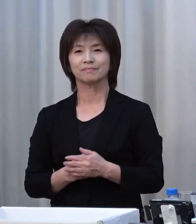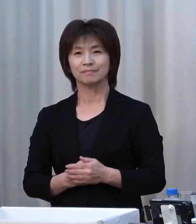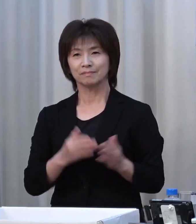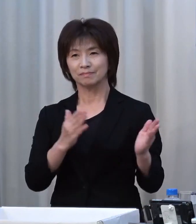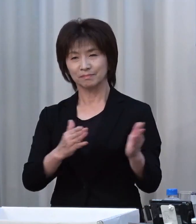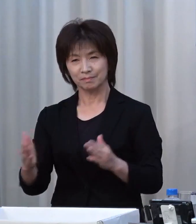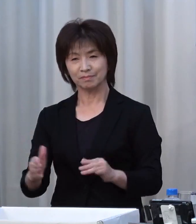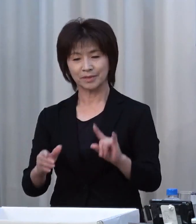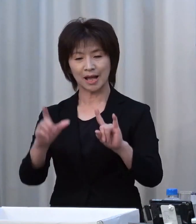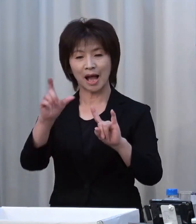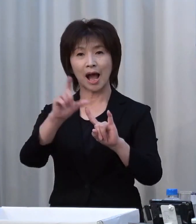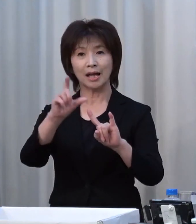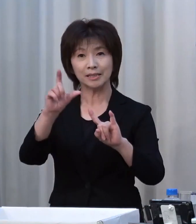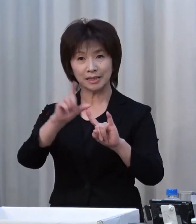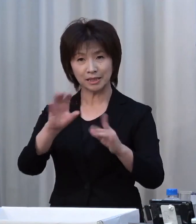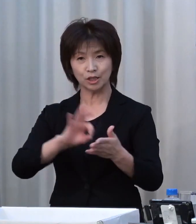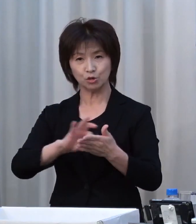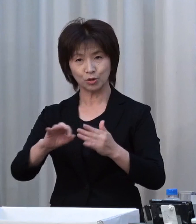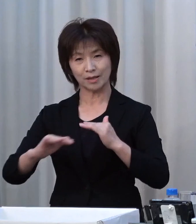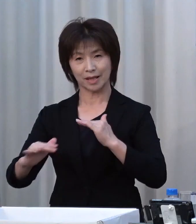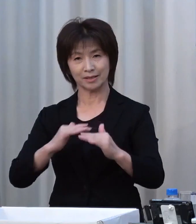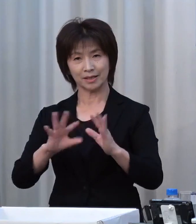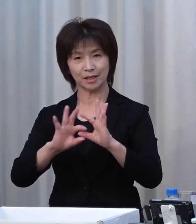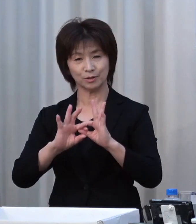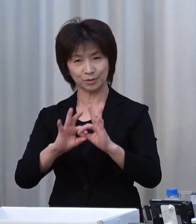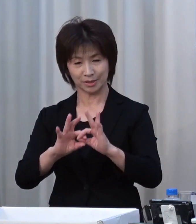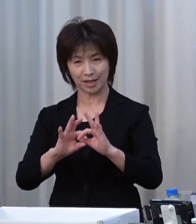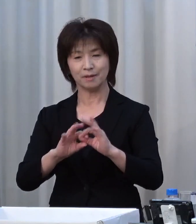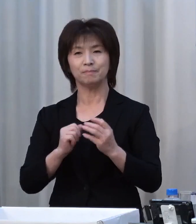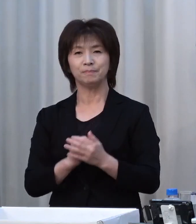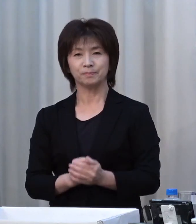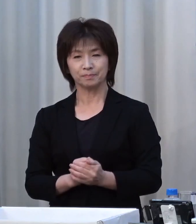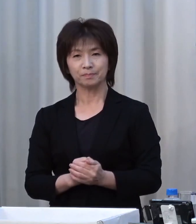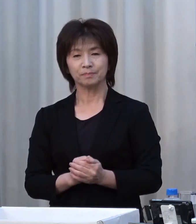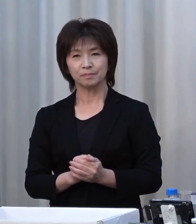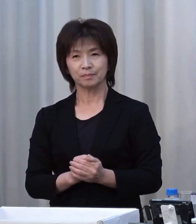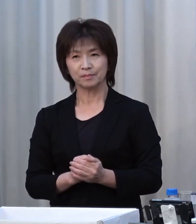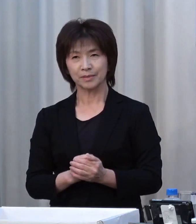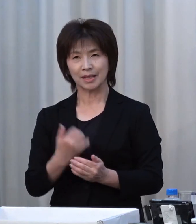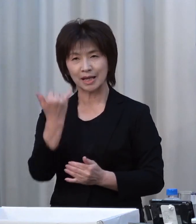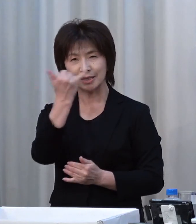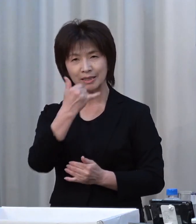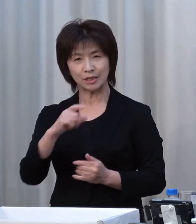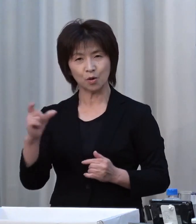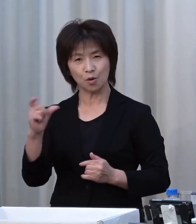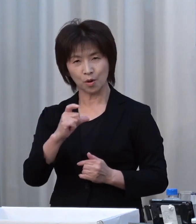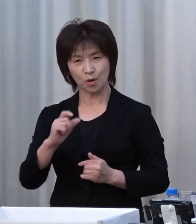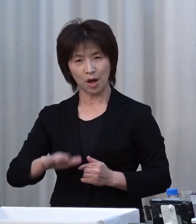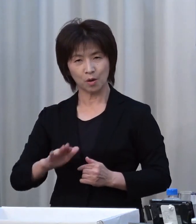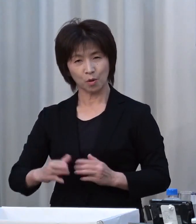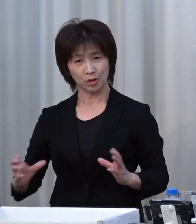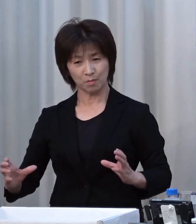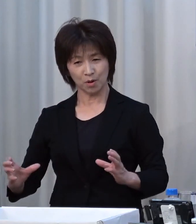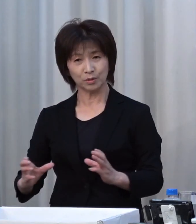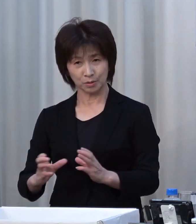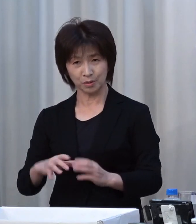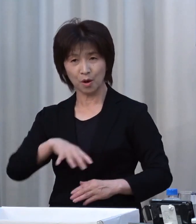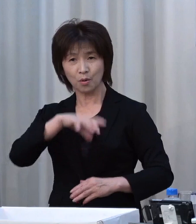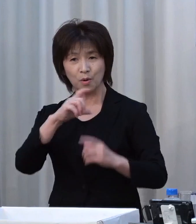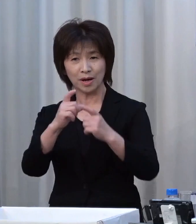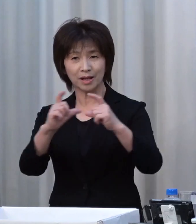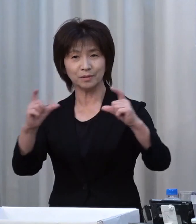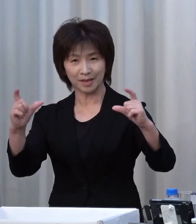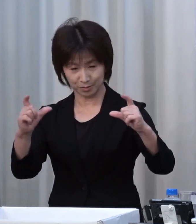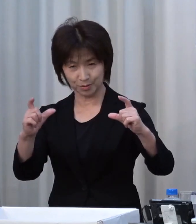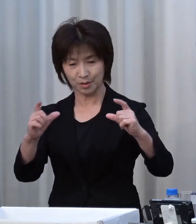て、ICT 利活用戦略についてお話をいたします。人口減少や少子高齢化等に対応